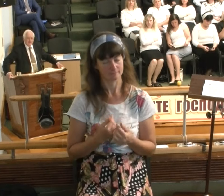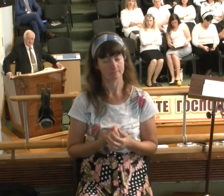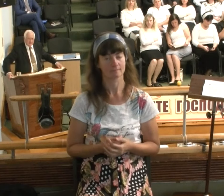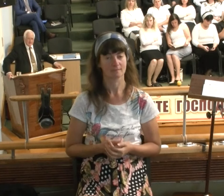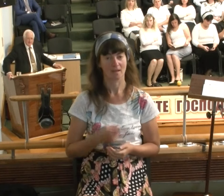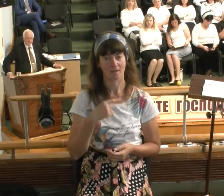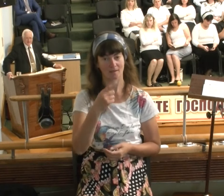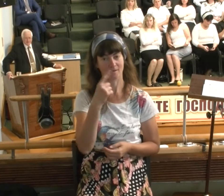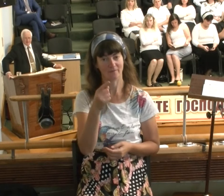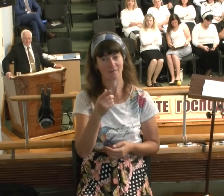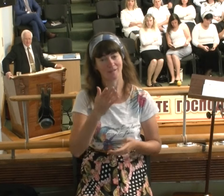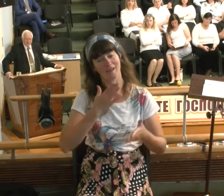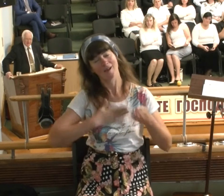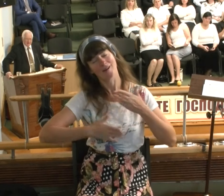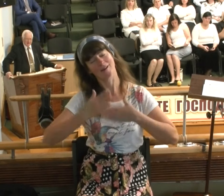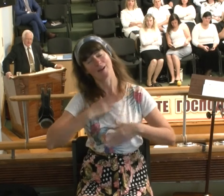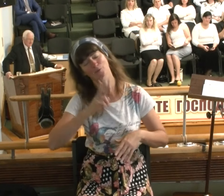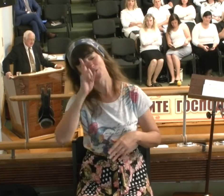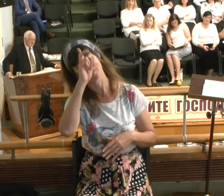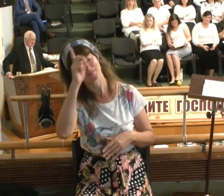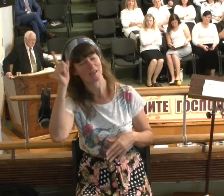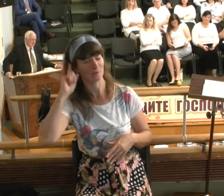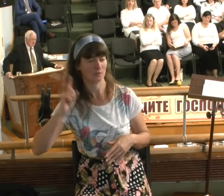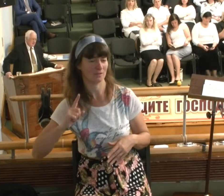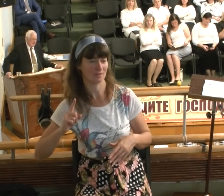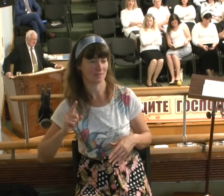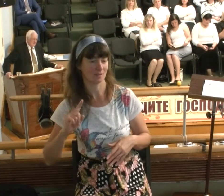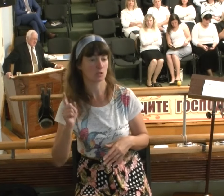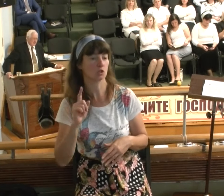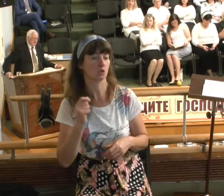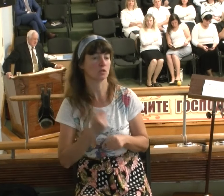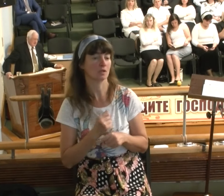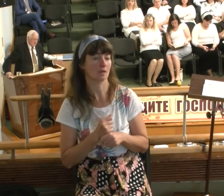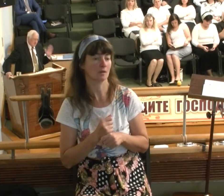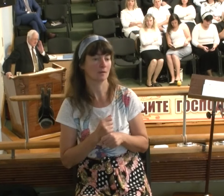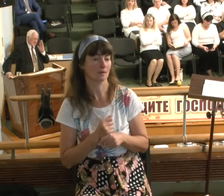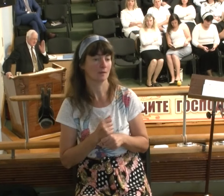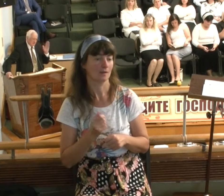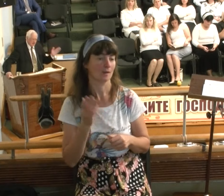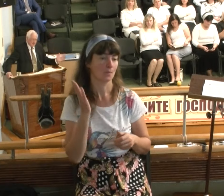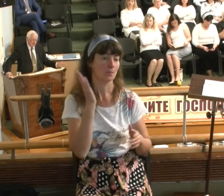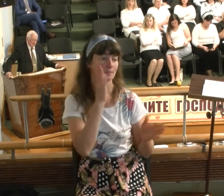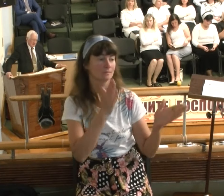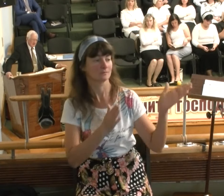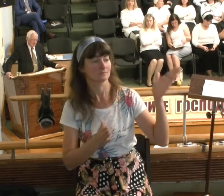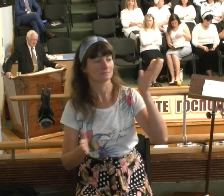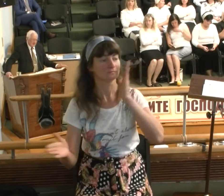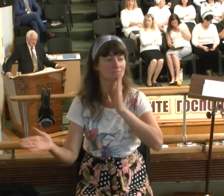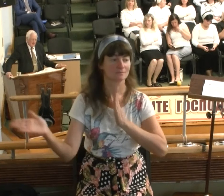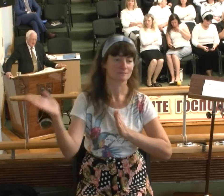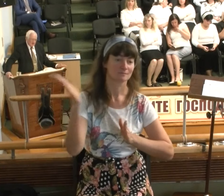И говорили, радуйся, царь иудейский, и били его по ланитам, по лице били его.